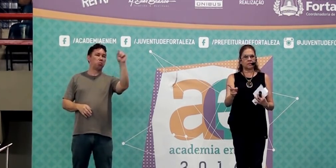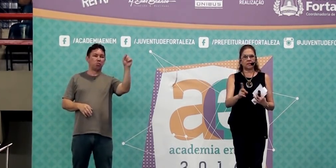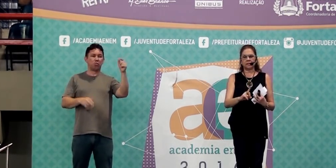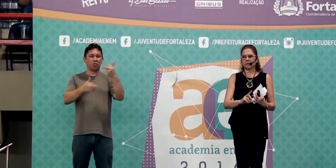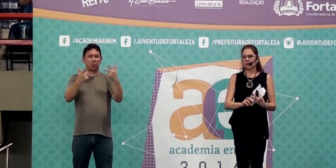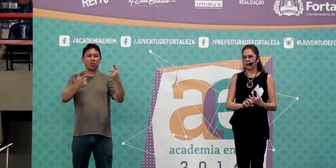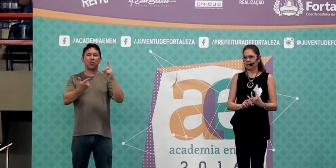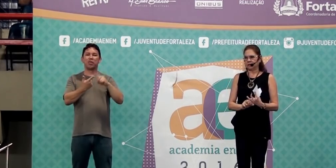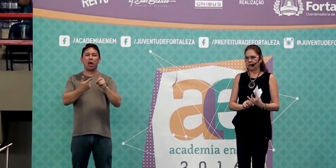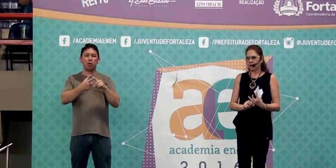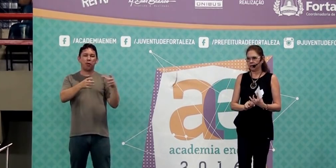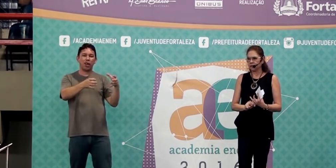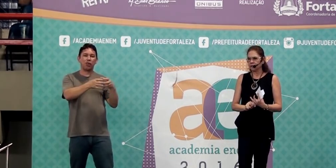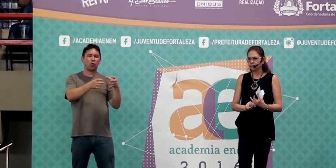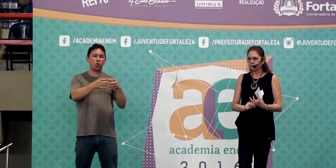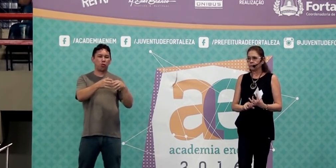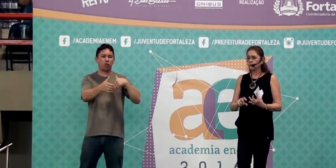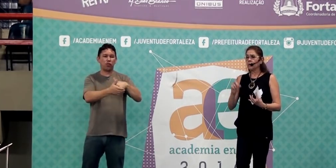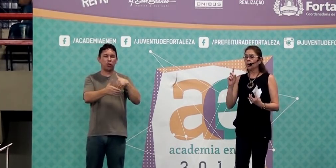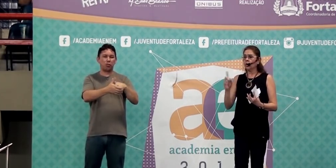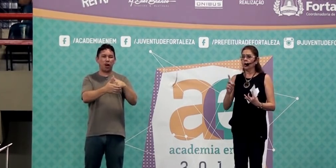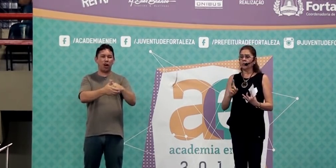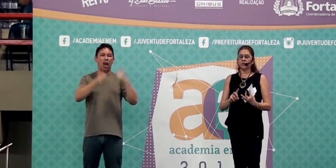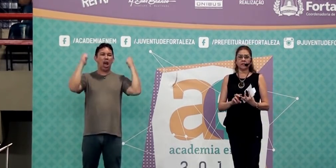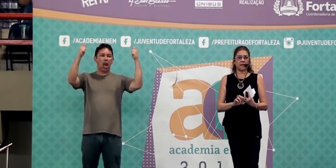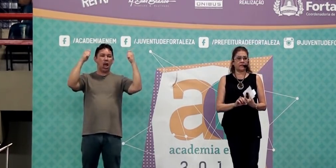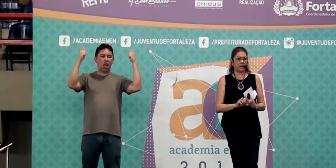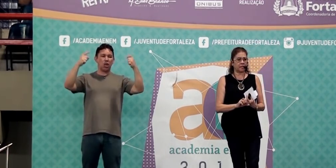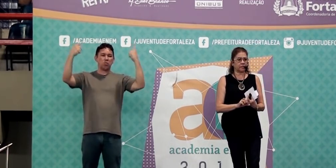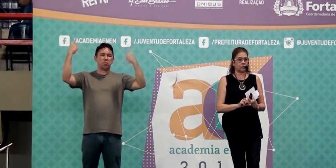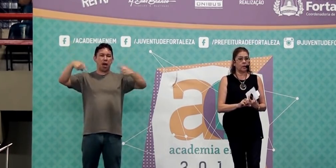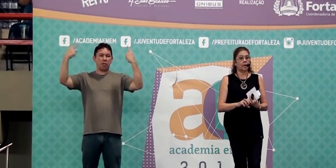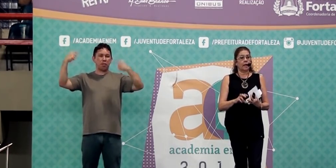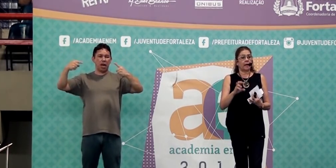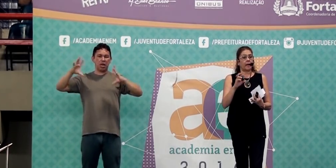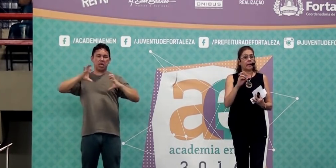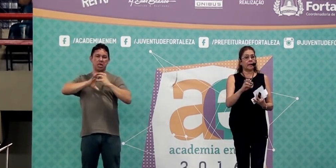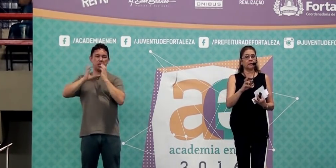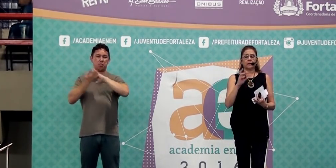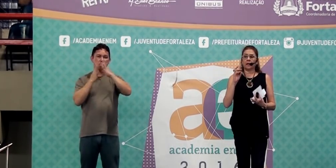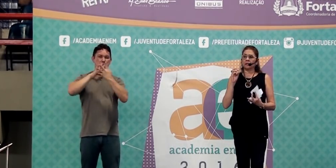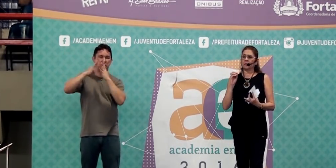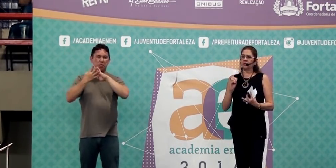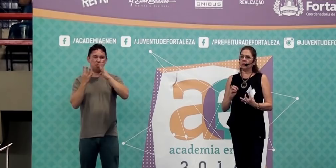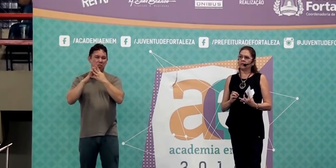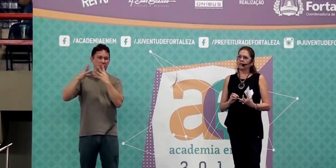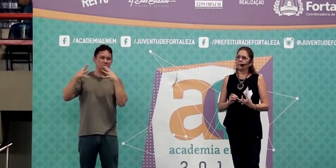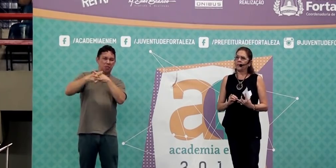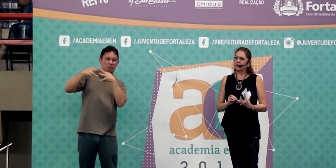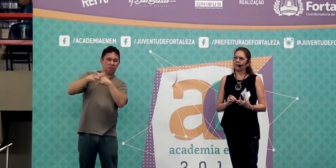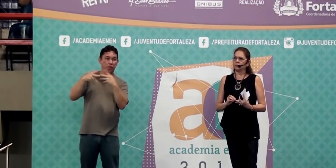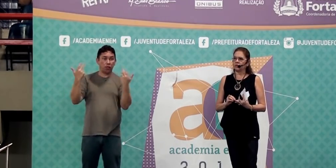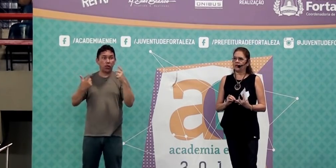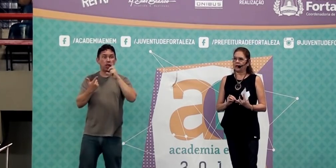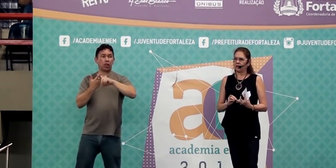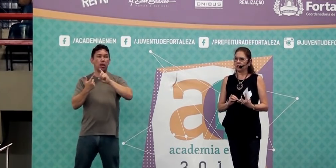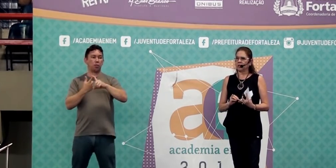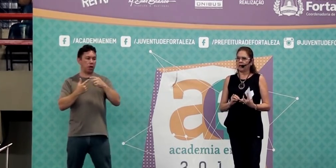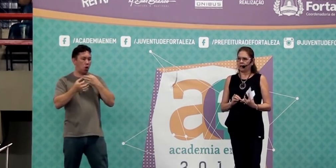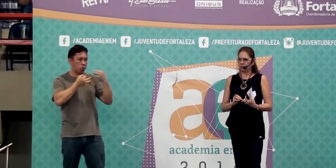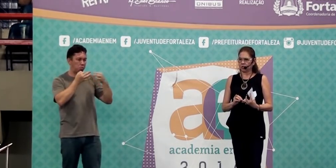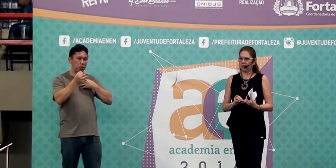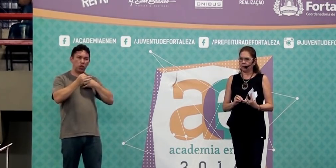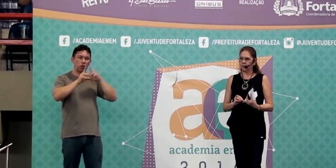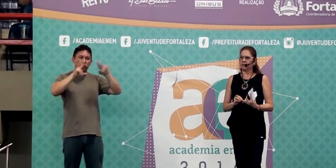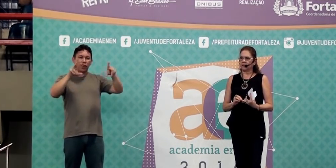as torcidas organizadas, como você vê isso entre as pessoas que pensam diferente